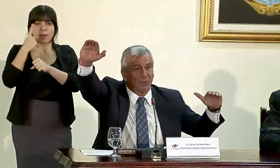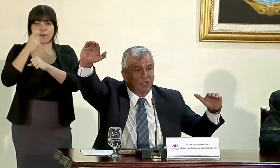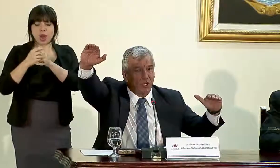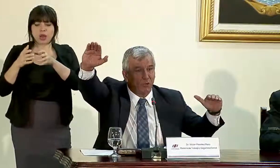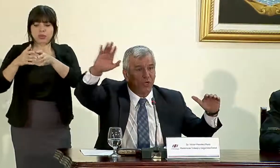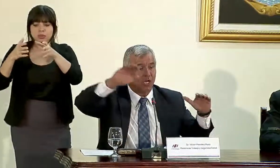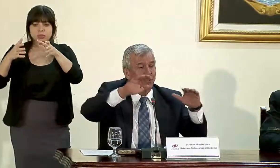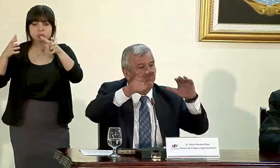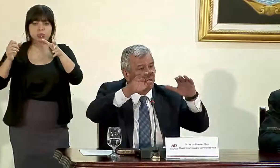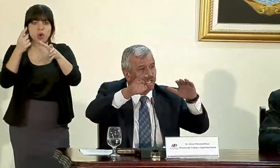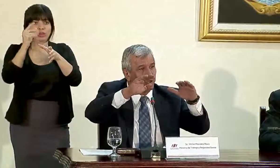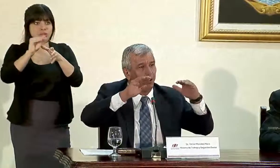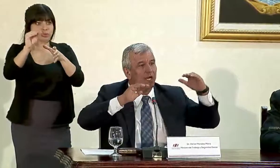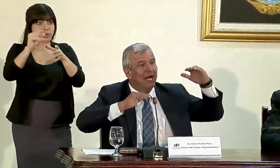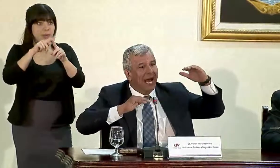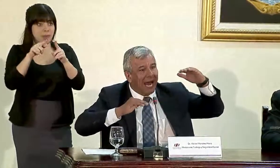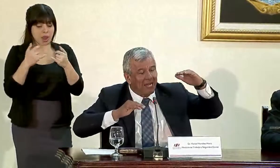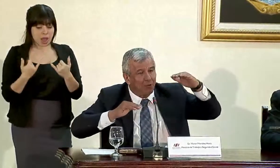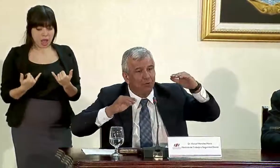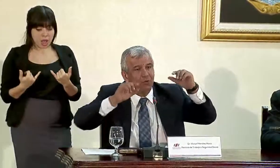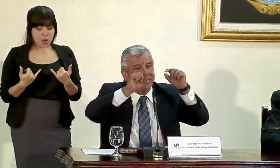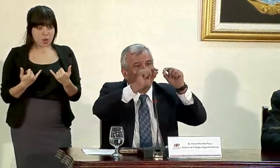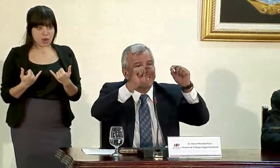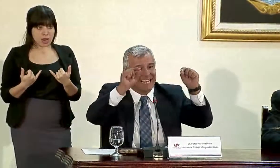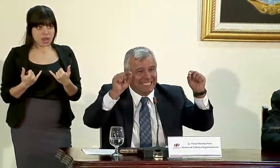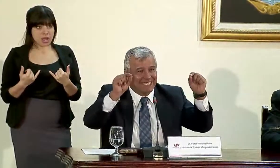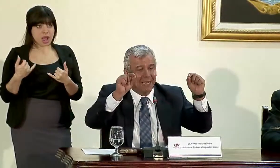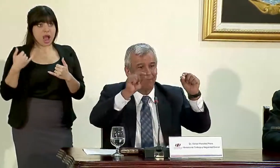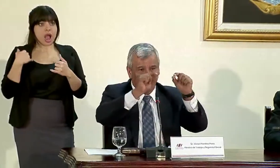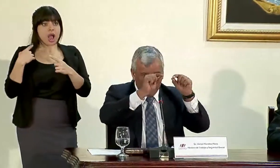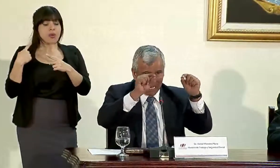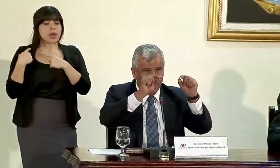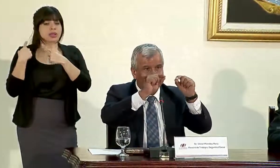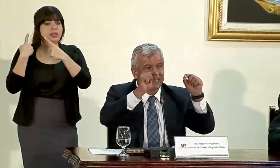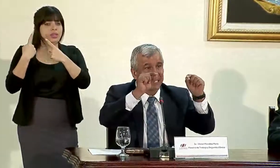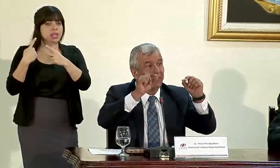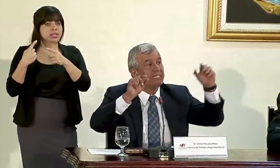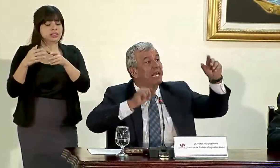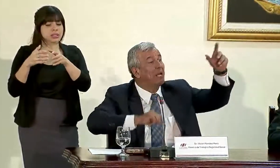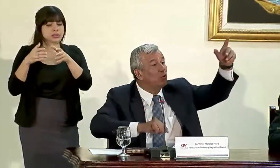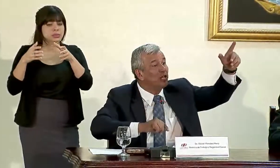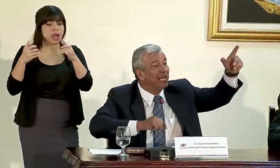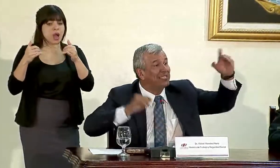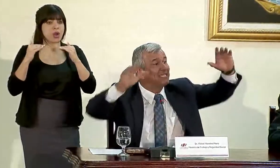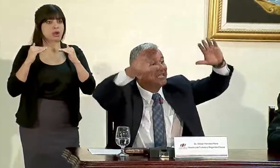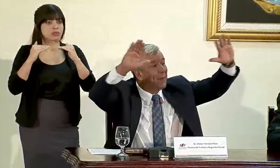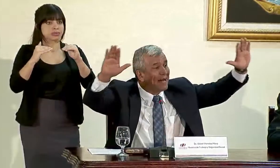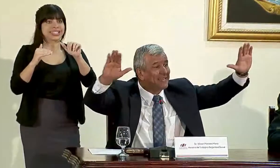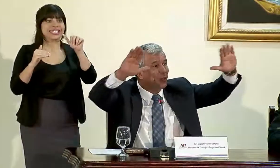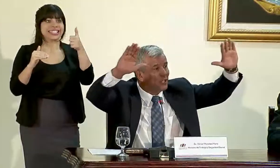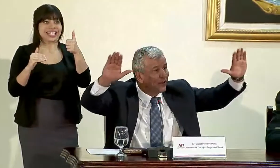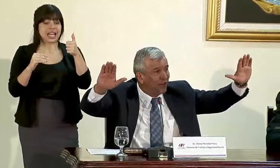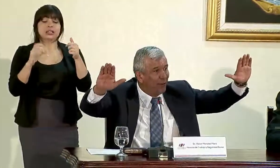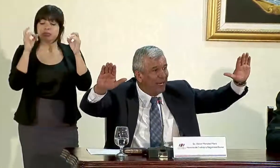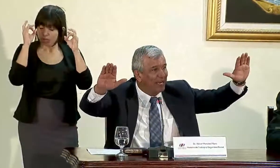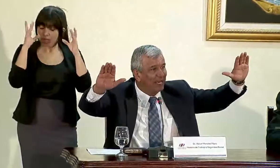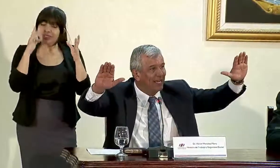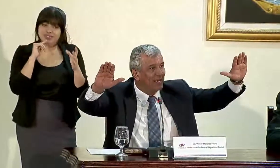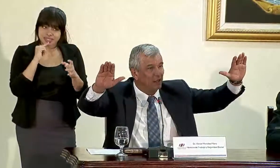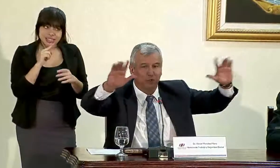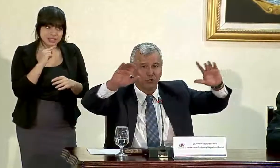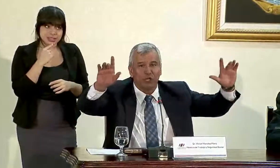por el 11%. Lo estamos diciendo, hay una tendencia a que se estabilice en un 10, dramático y